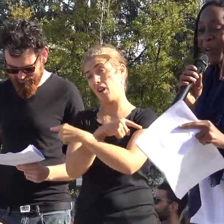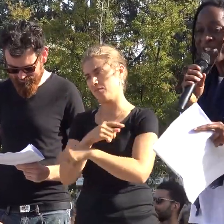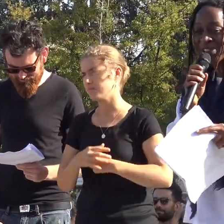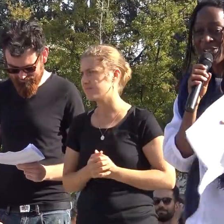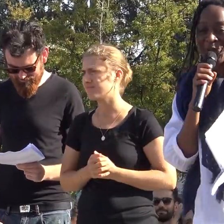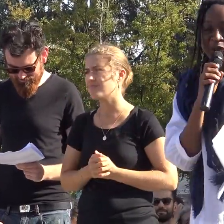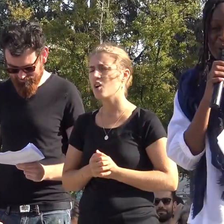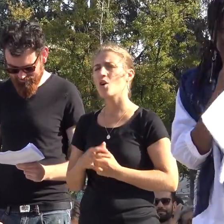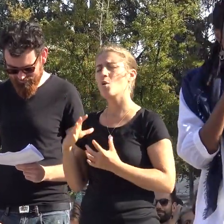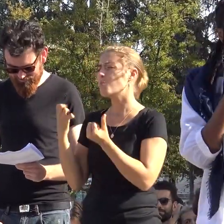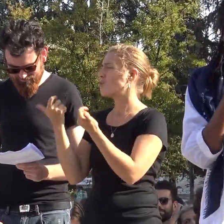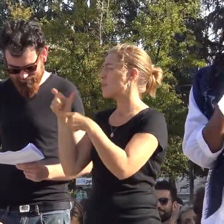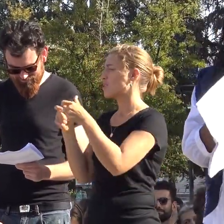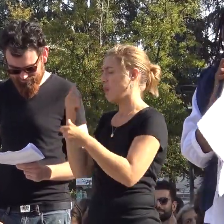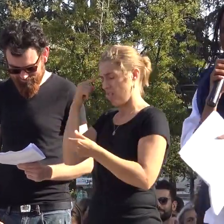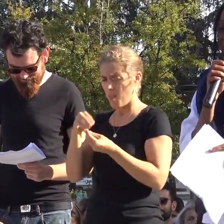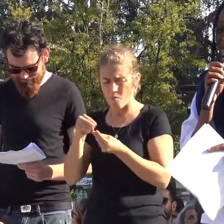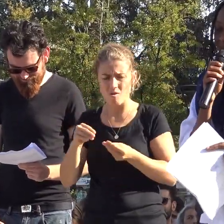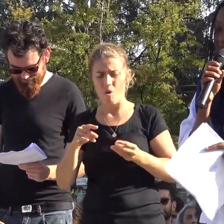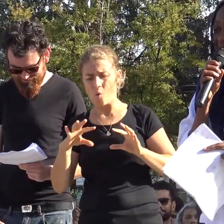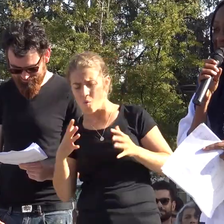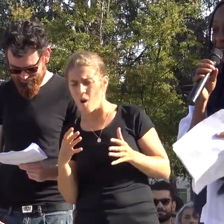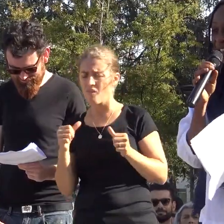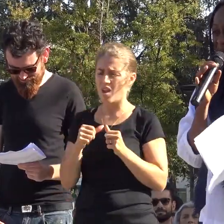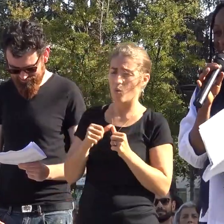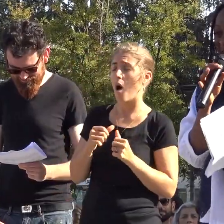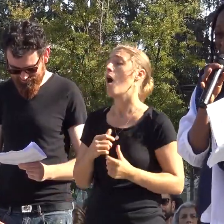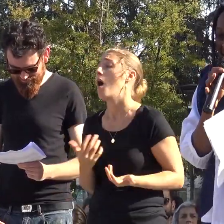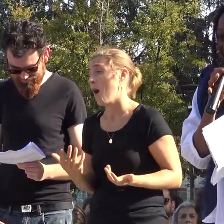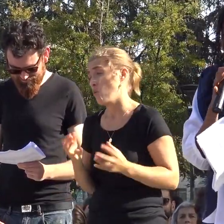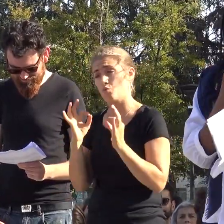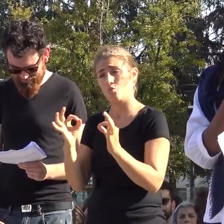Et pour plein de gens qui se demandent comment, dans les conversations qu'on a eues, c'est une façon